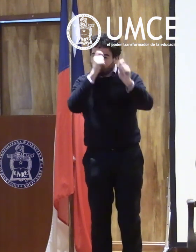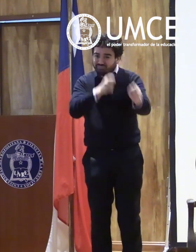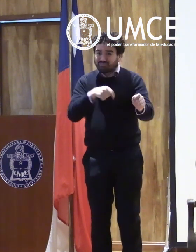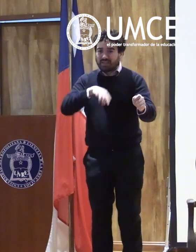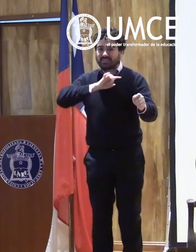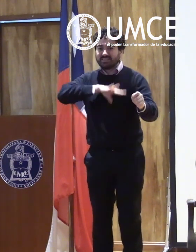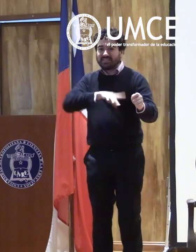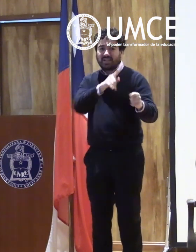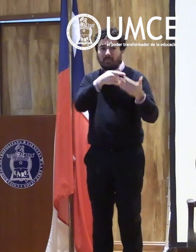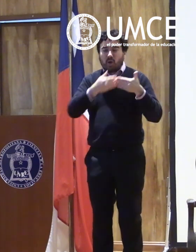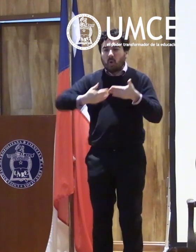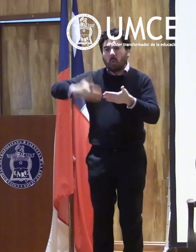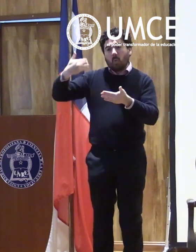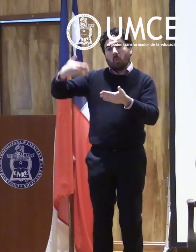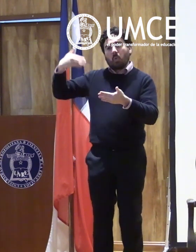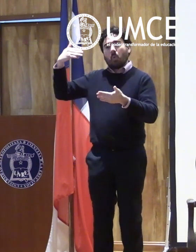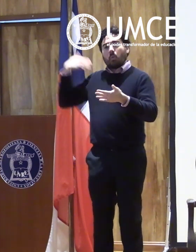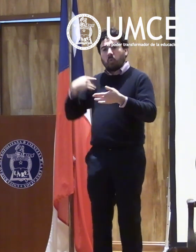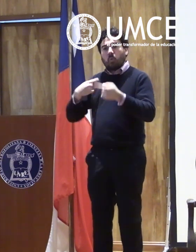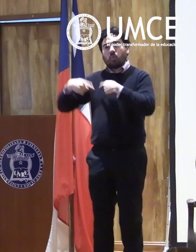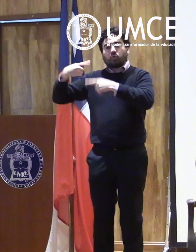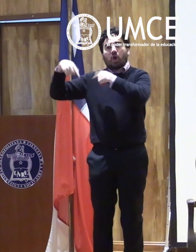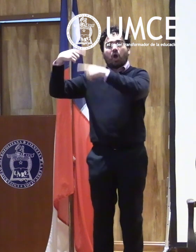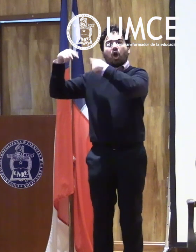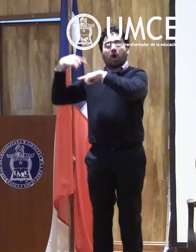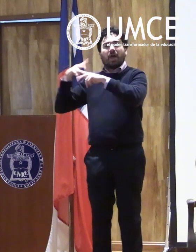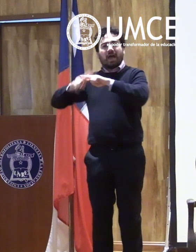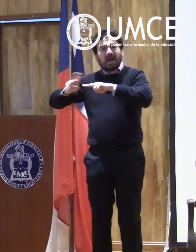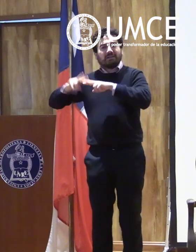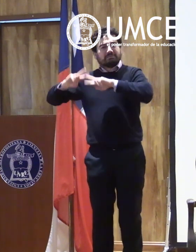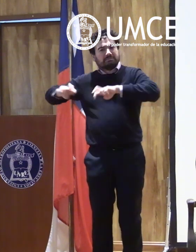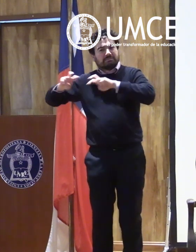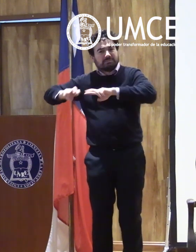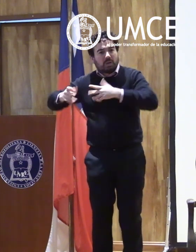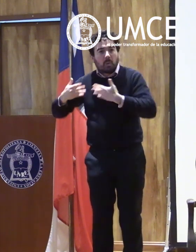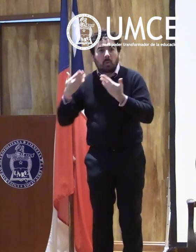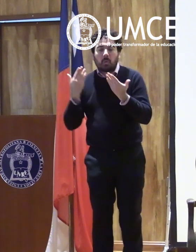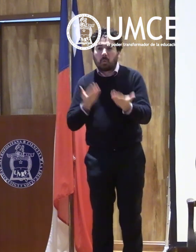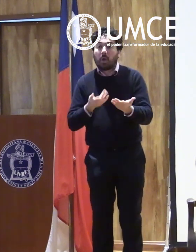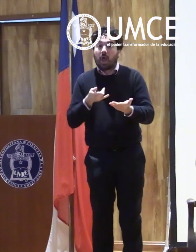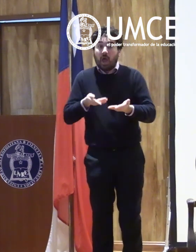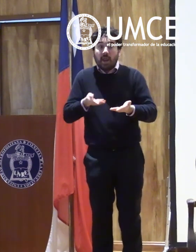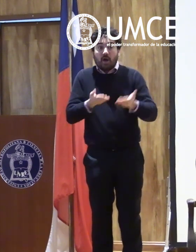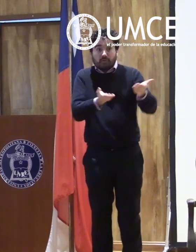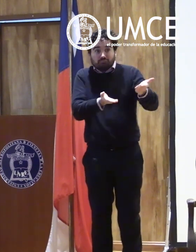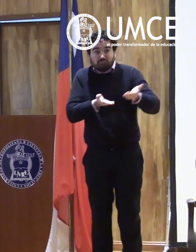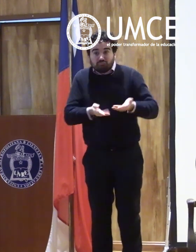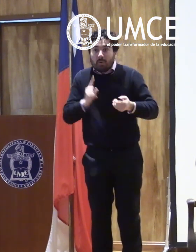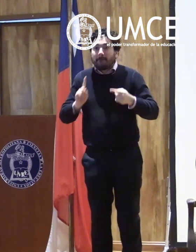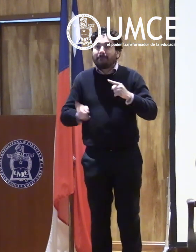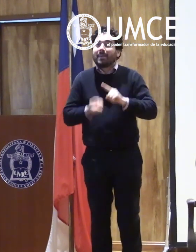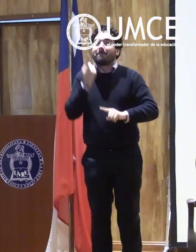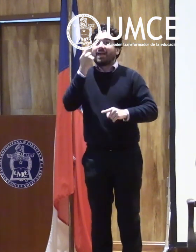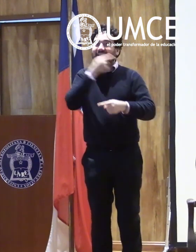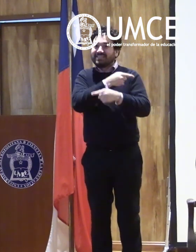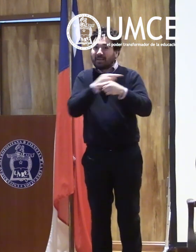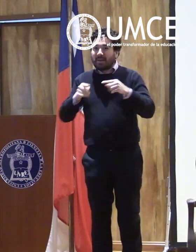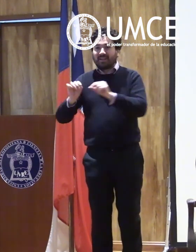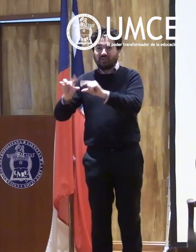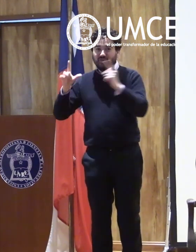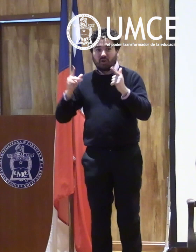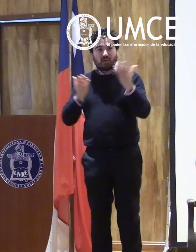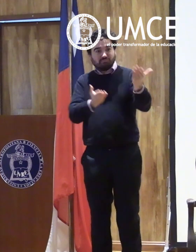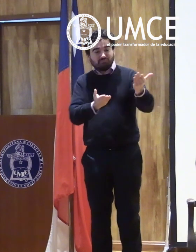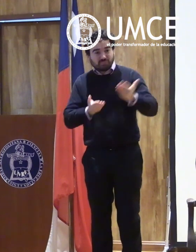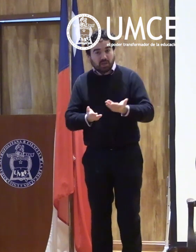Su bagaje y su cercanía ha permitido que hoy él sea parte de esta primera semana del Sol, así que queremos ya sin